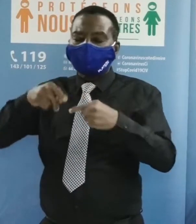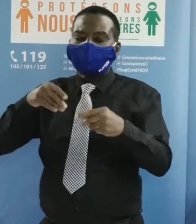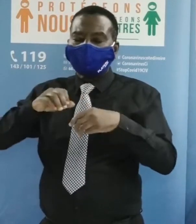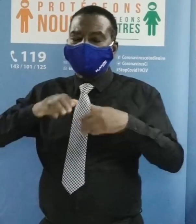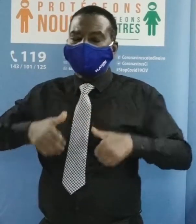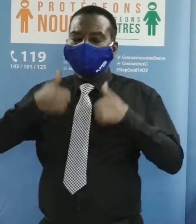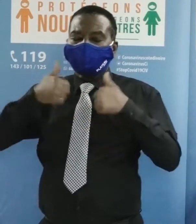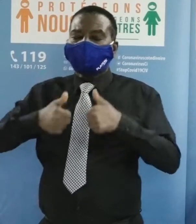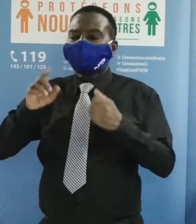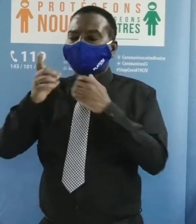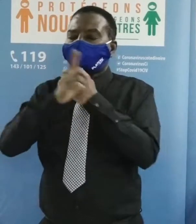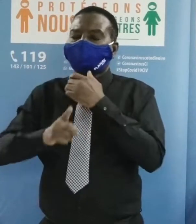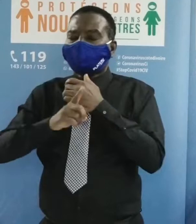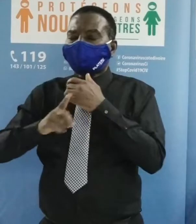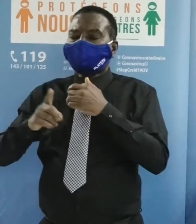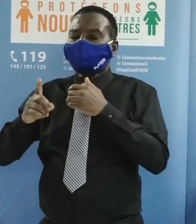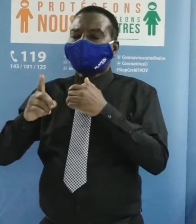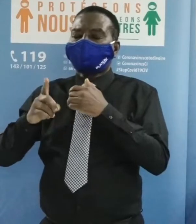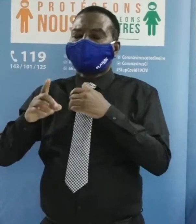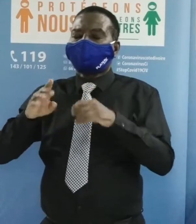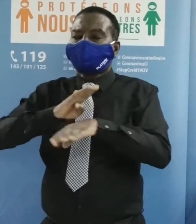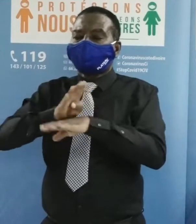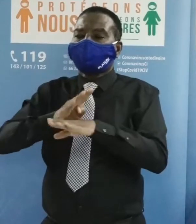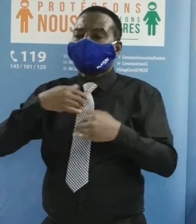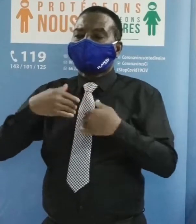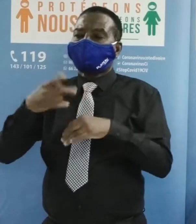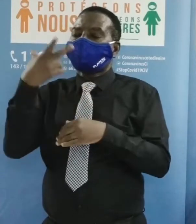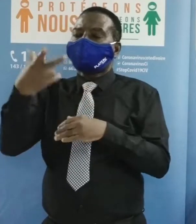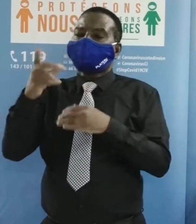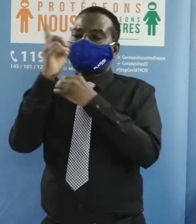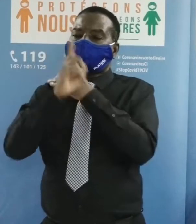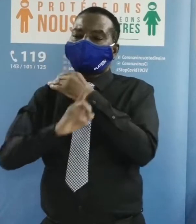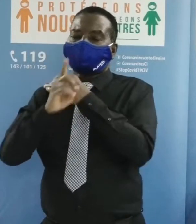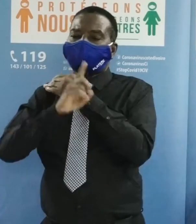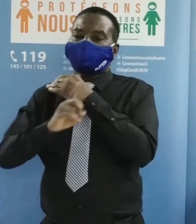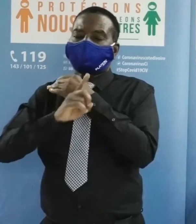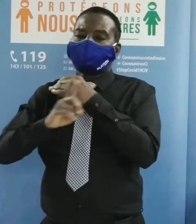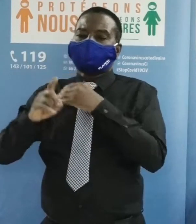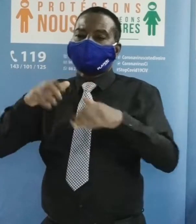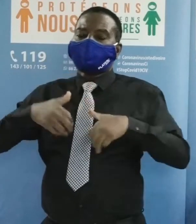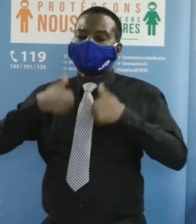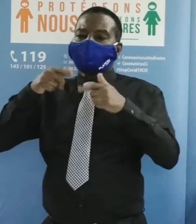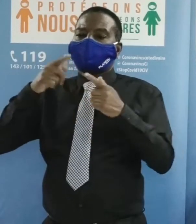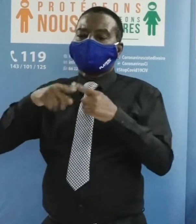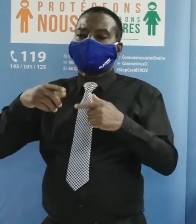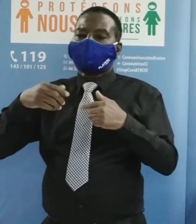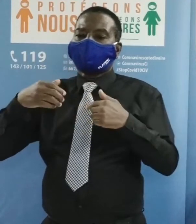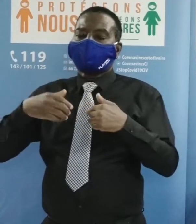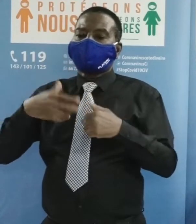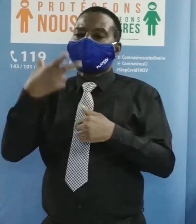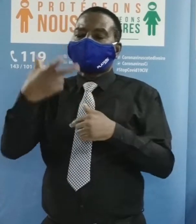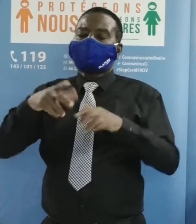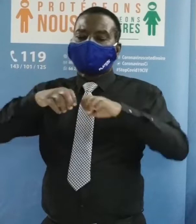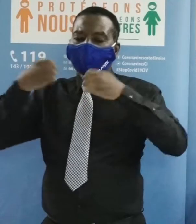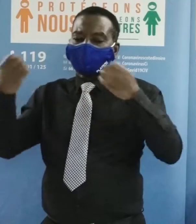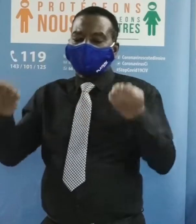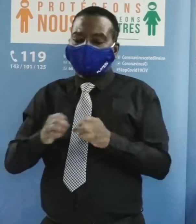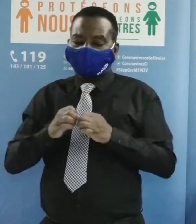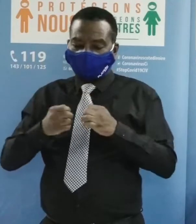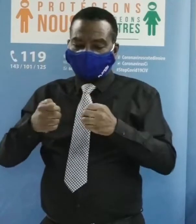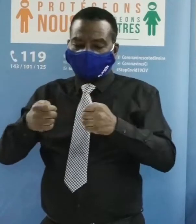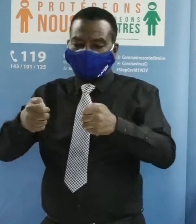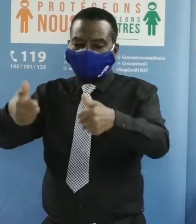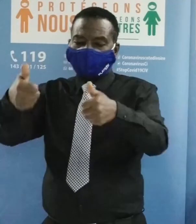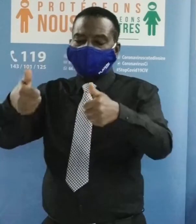le département de bouaké qui compte 3 dc sign é tait à trois équipes d'intervention rapide